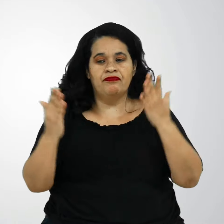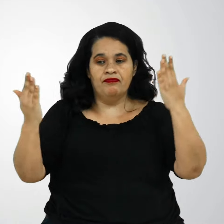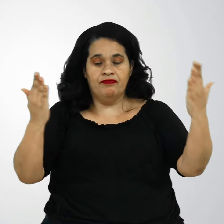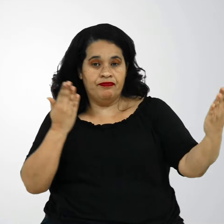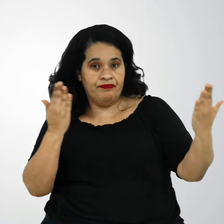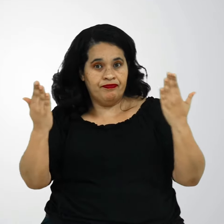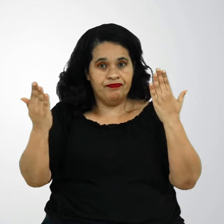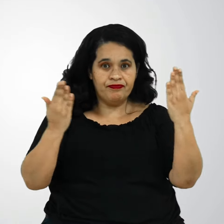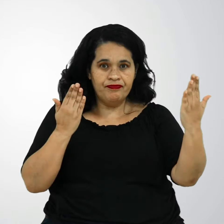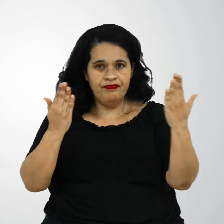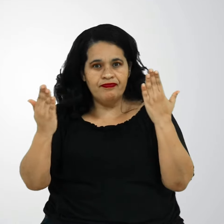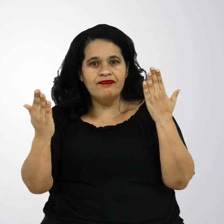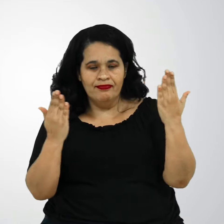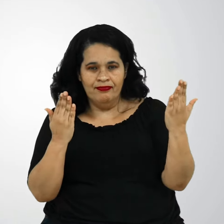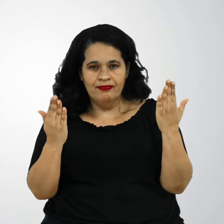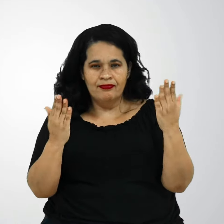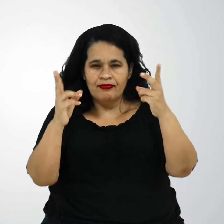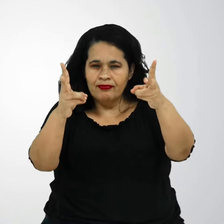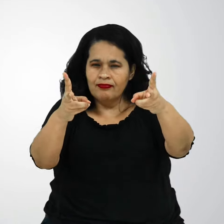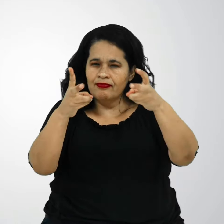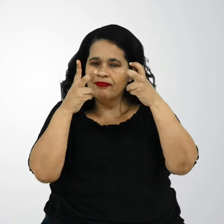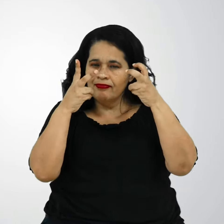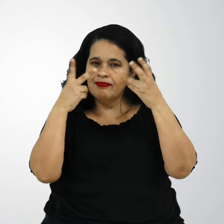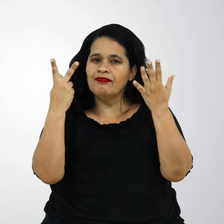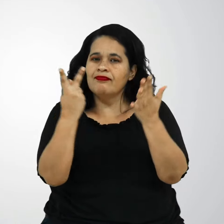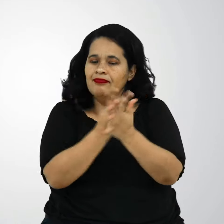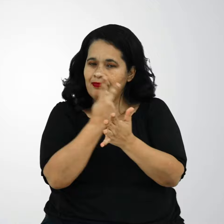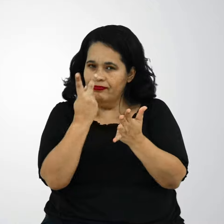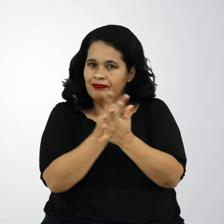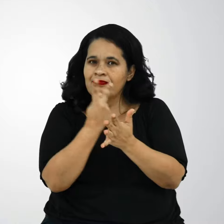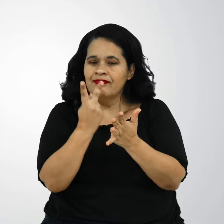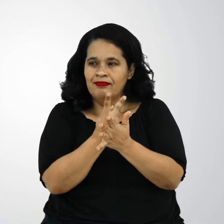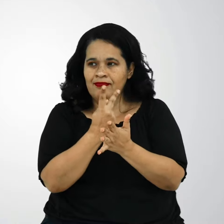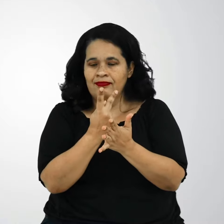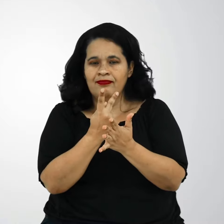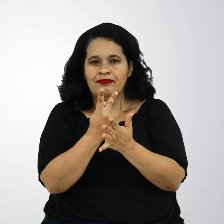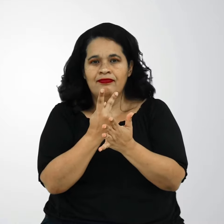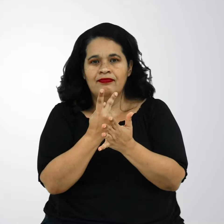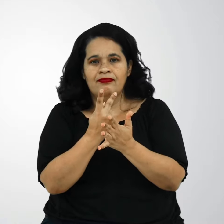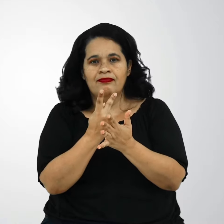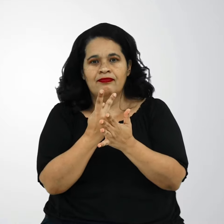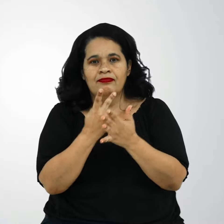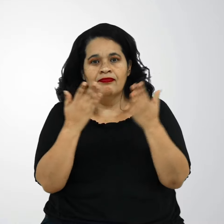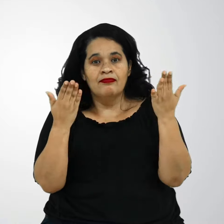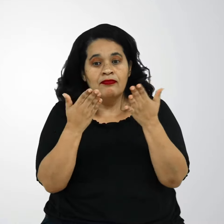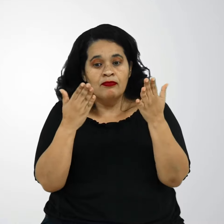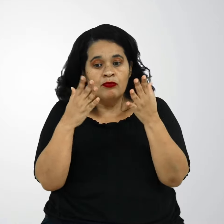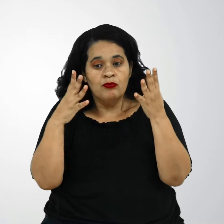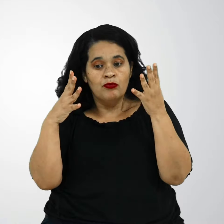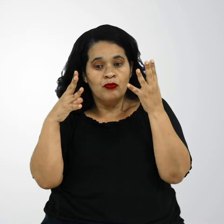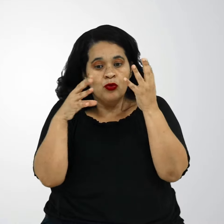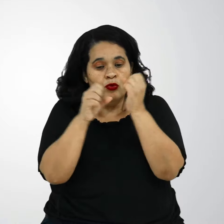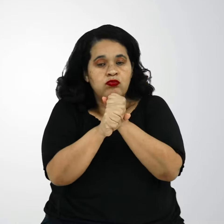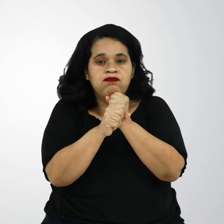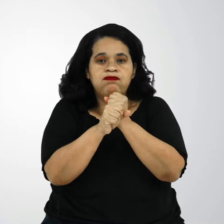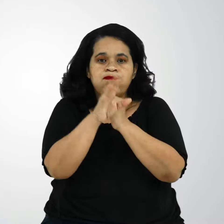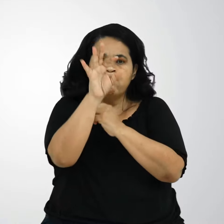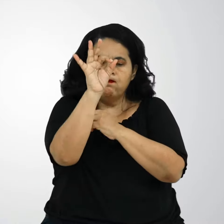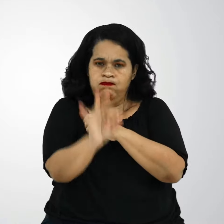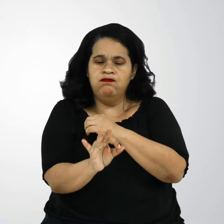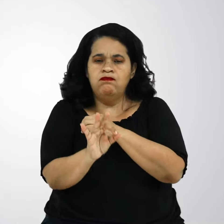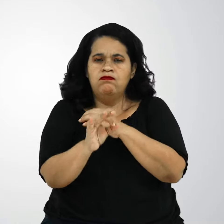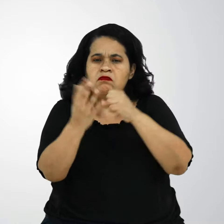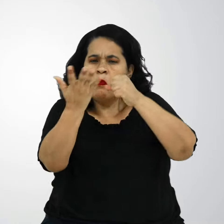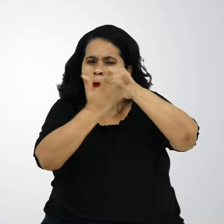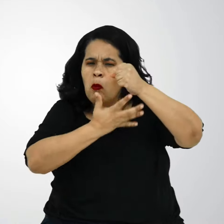que essa interpretação histórica ela é um tanto quanto equivocada. Assim, para que a conta bate e chegue lá, e tenha